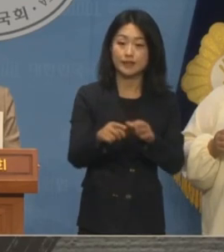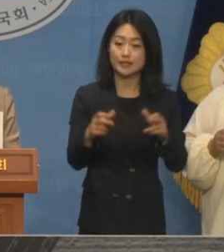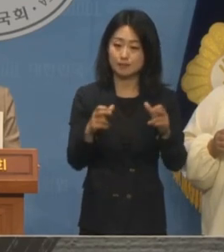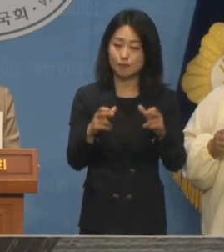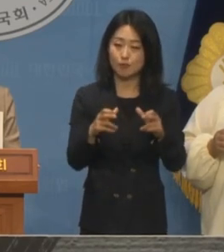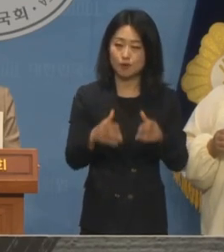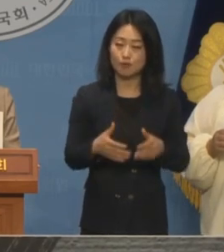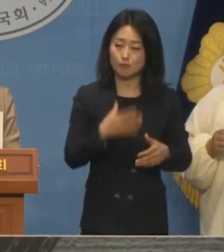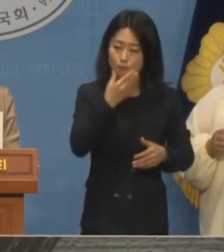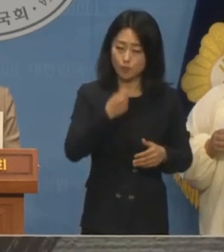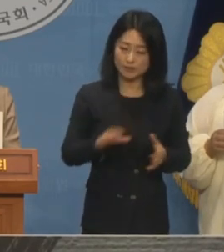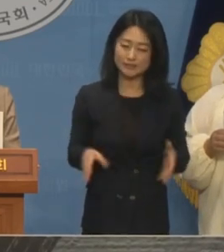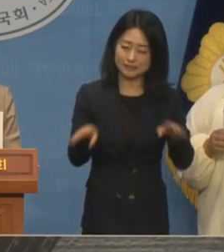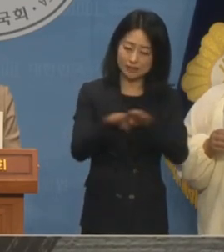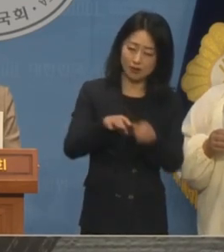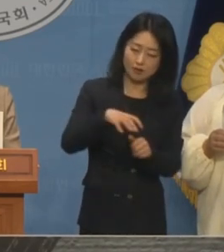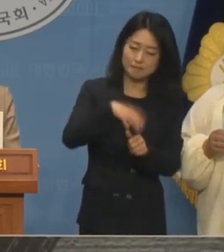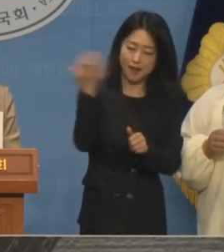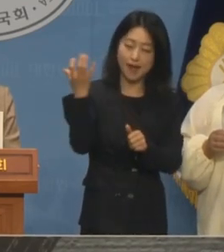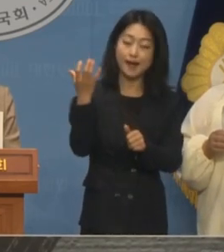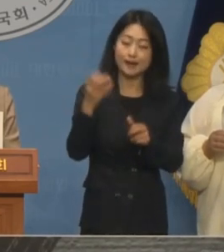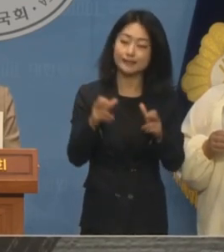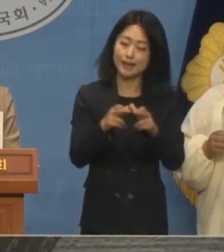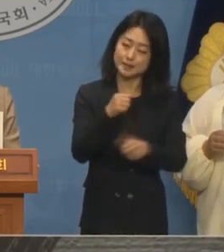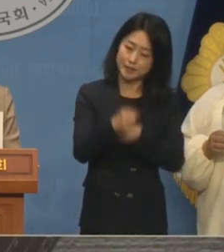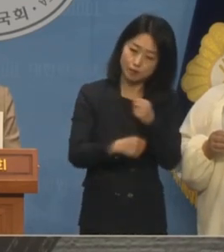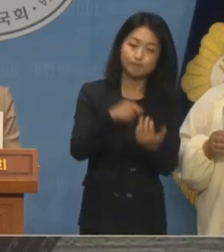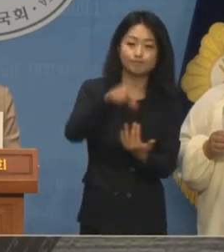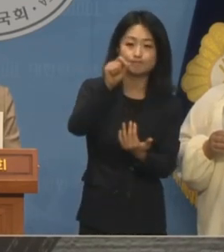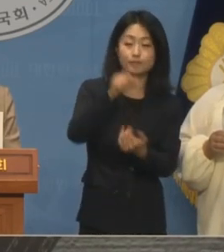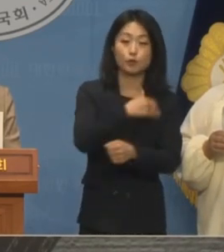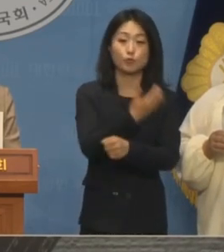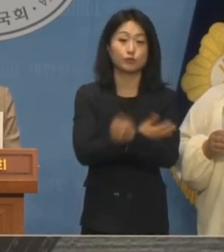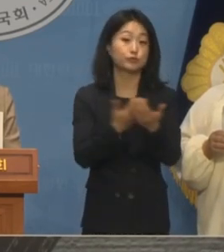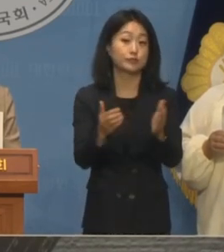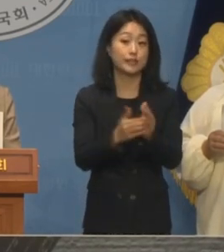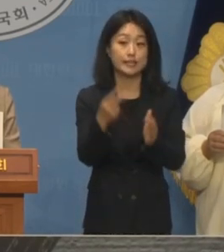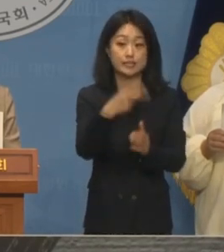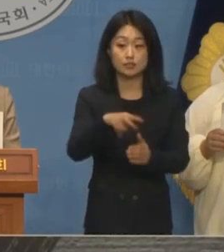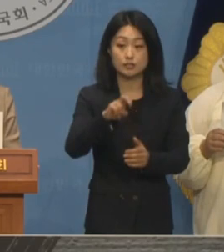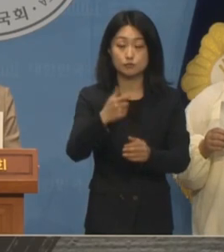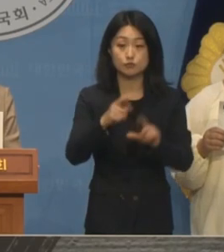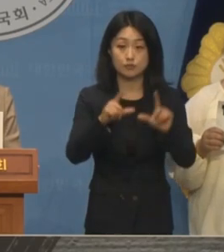시행해 왔습니다. 그렇기에 2022년 6월